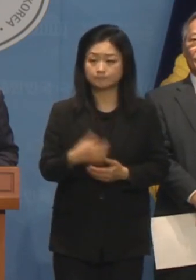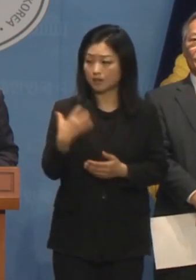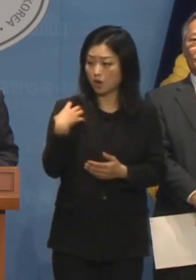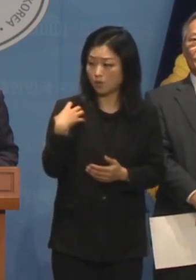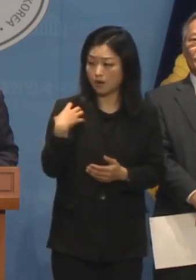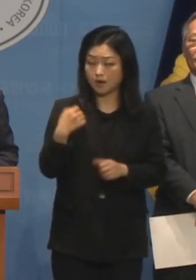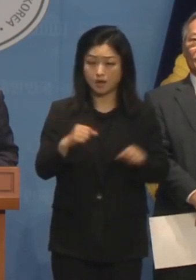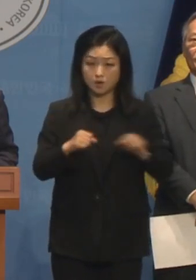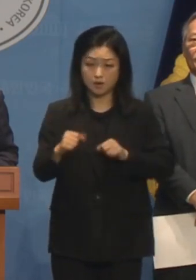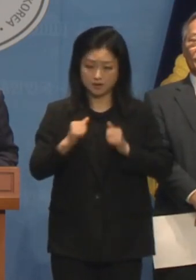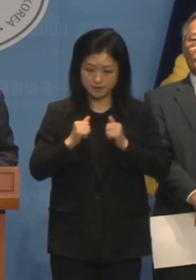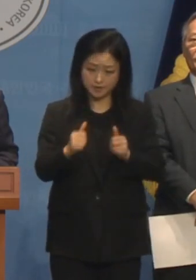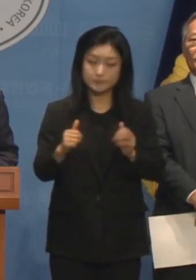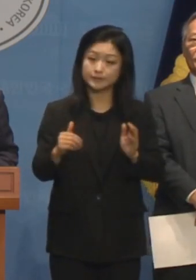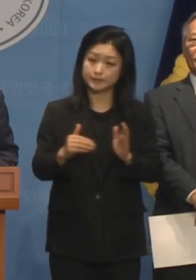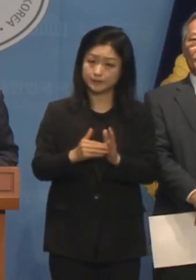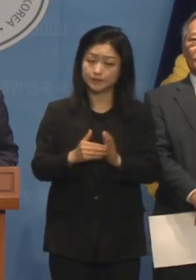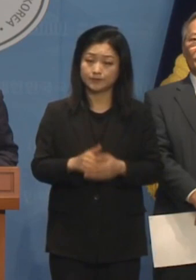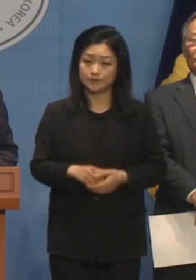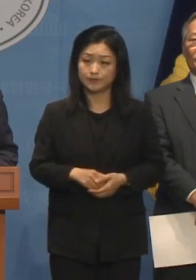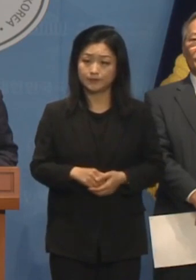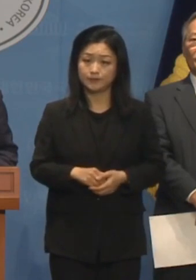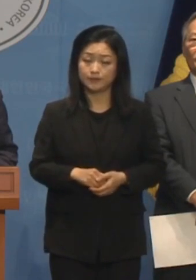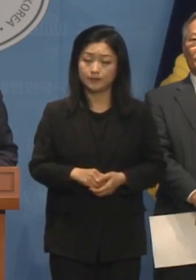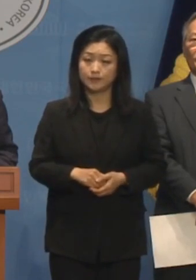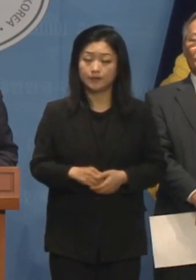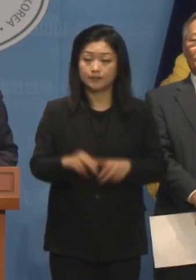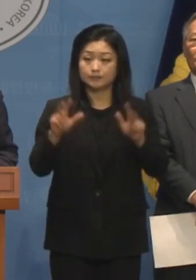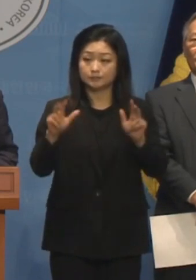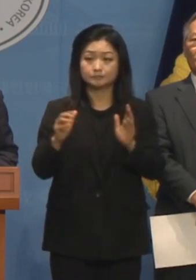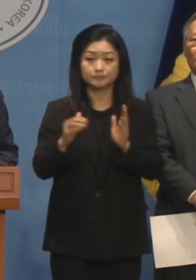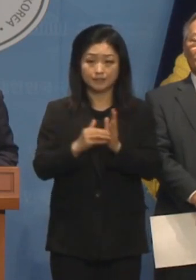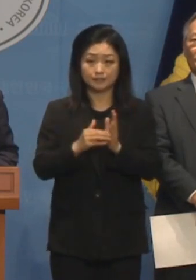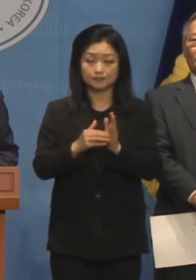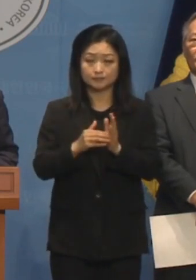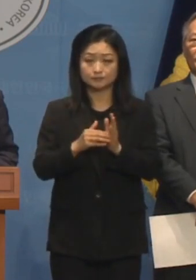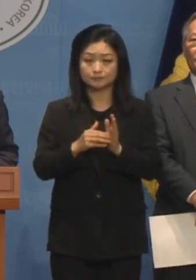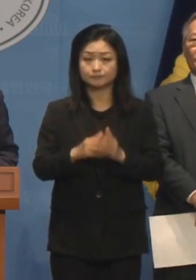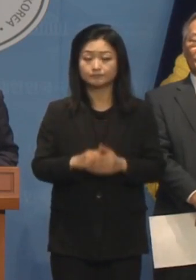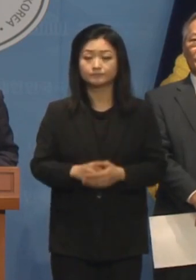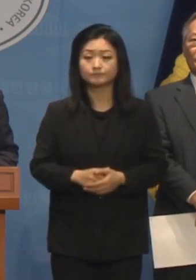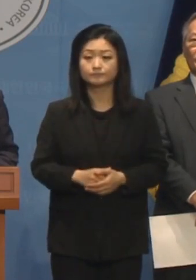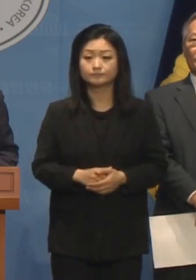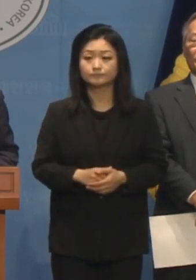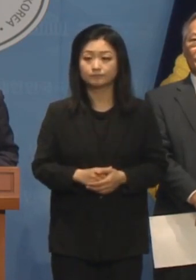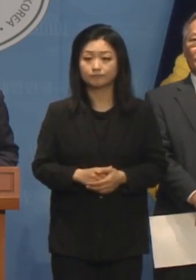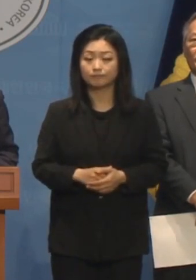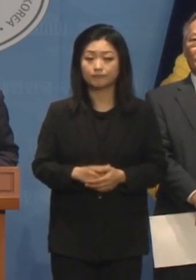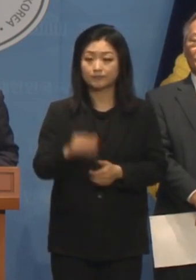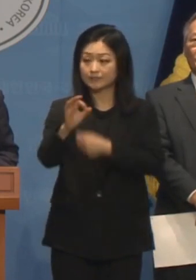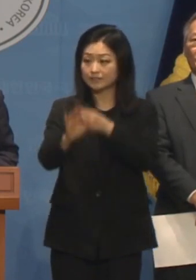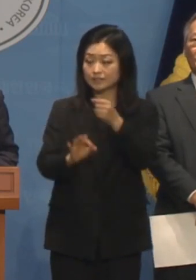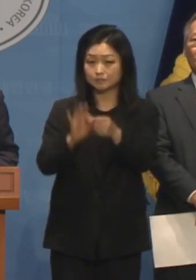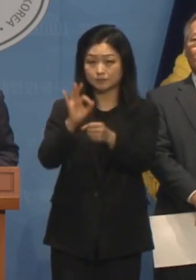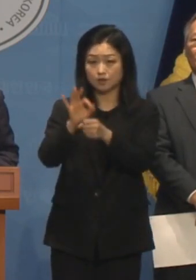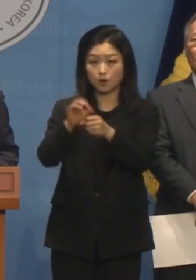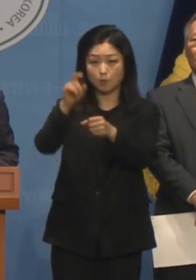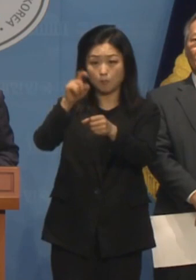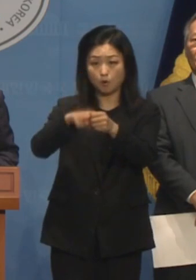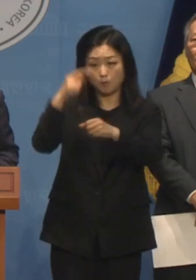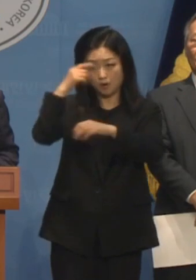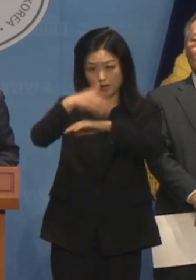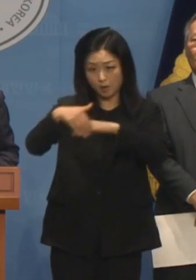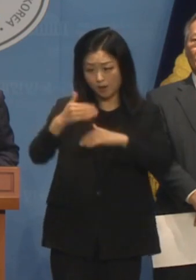역할을 했다라고 생각을 하고 있는데요. 그동안에 그런 중장기 발전